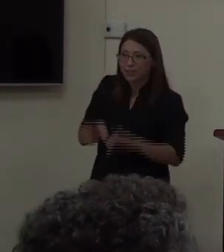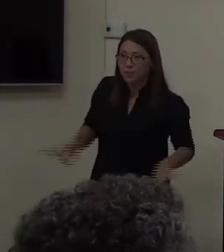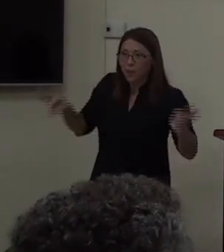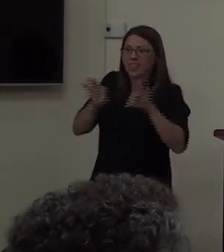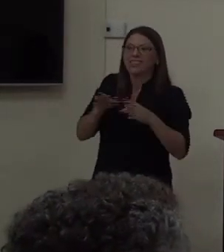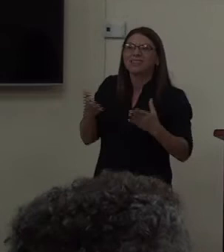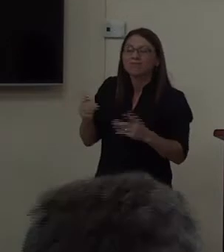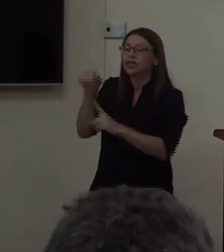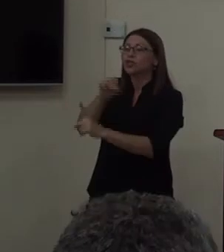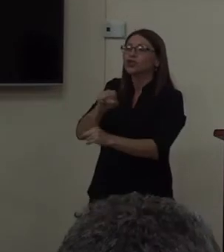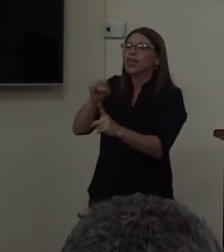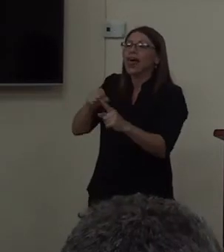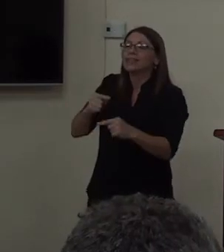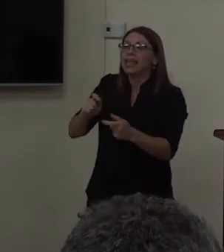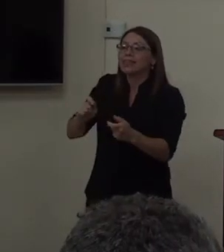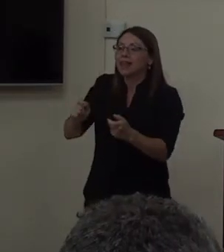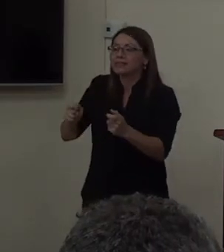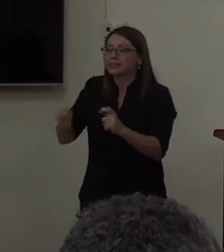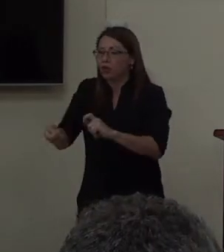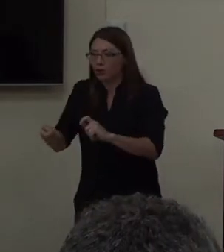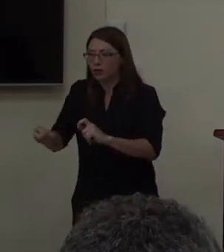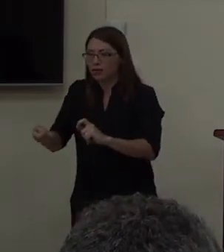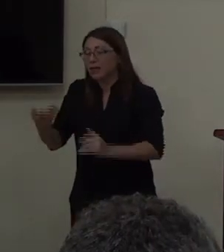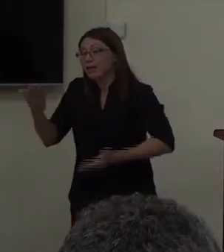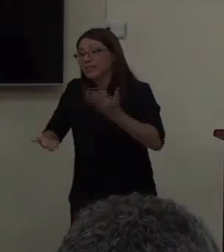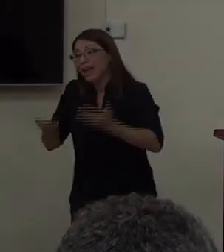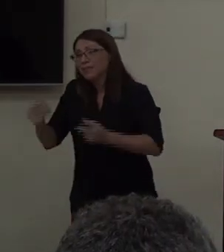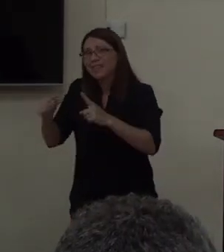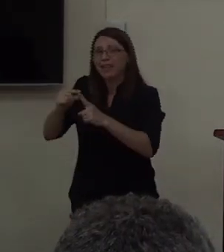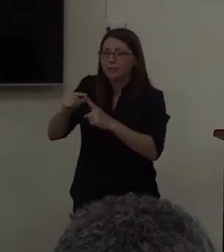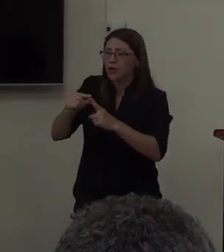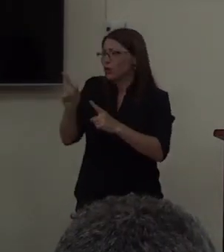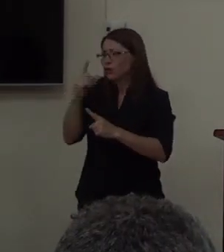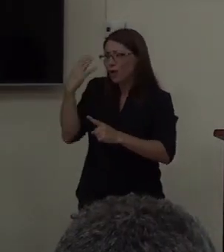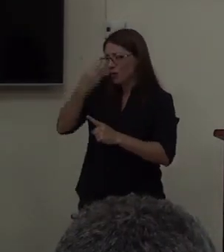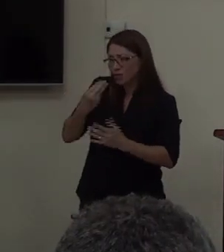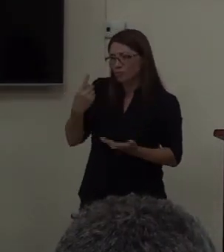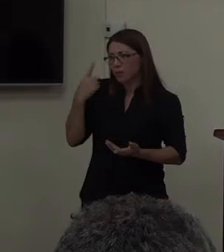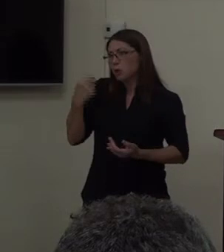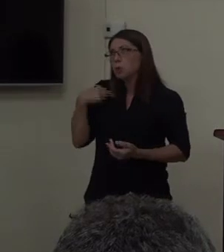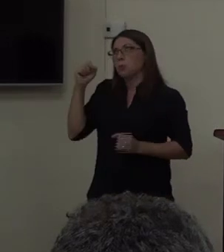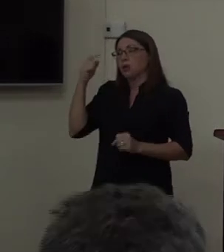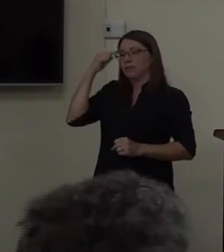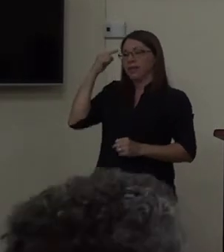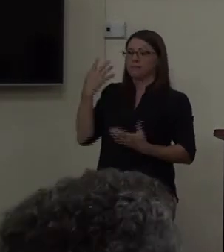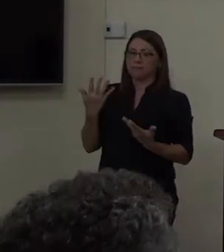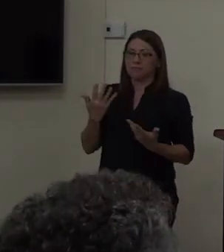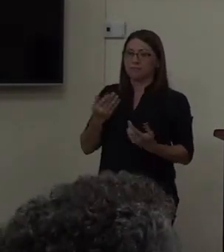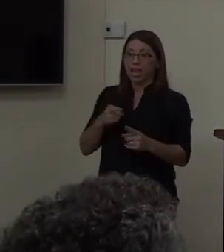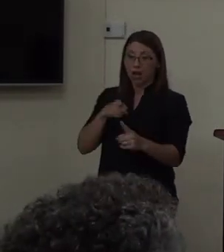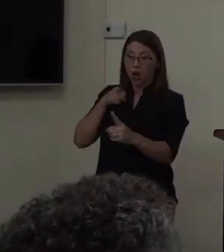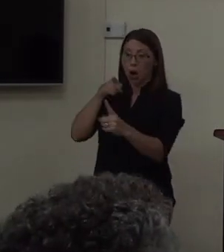son sociedades en transición. Tal vez el término no sea bonito porque uno podría pensar, o sea, que el objetivo es llegar a